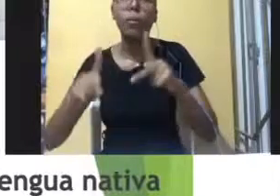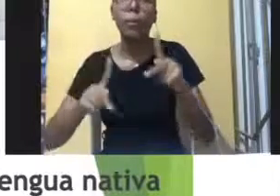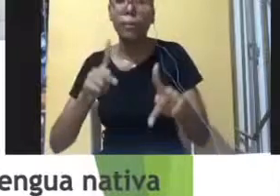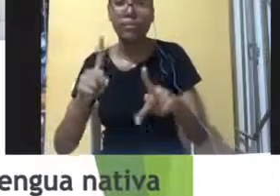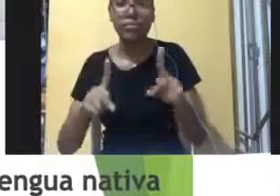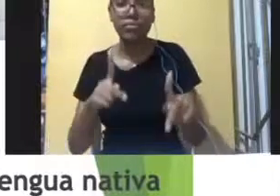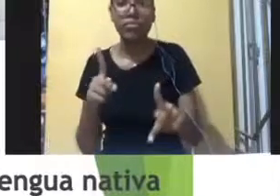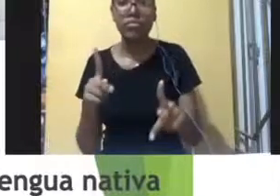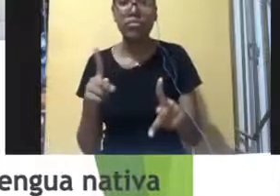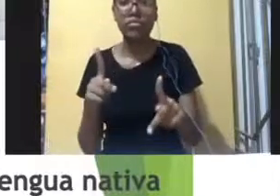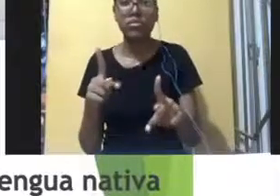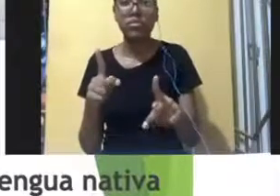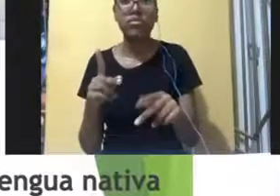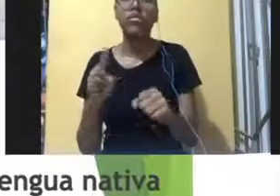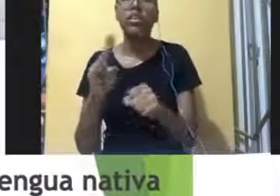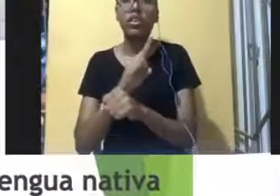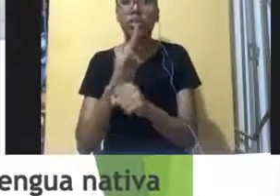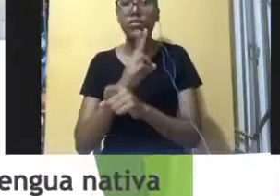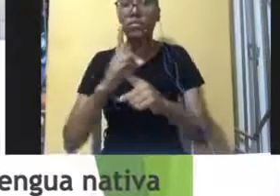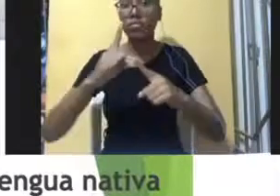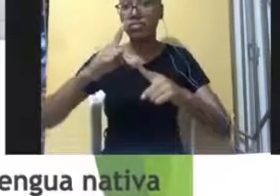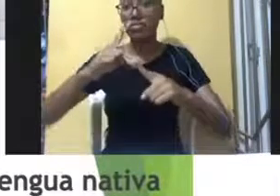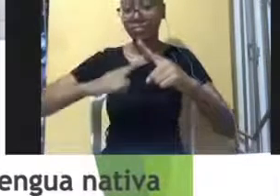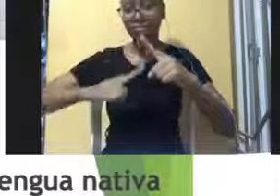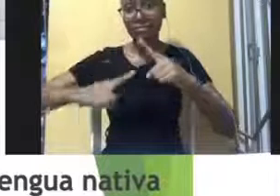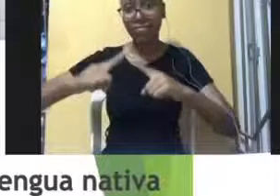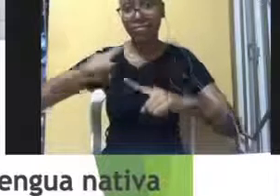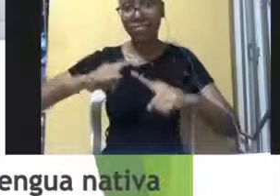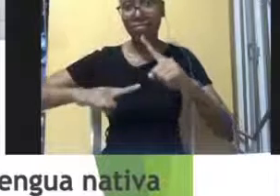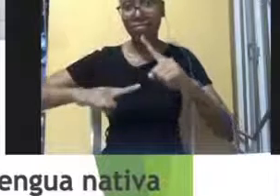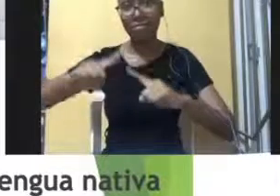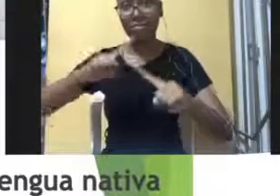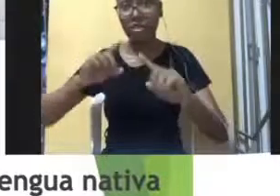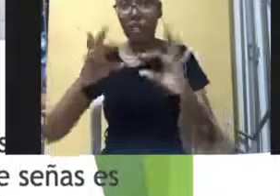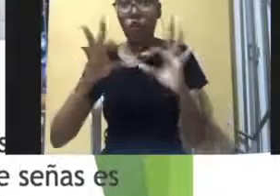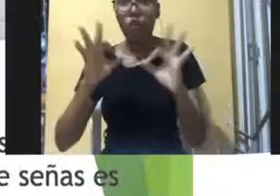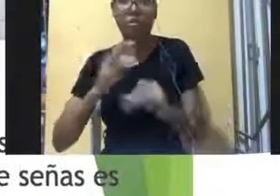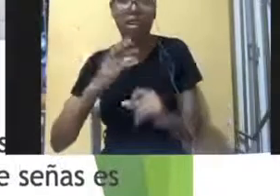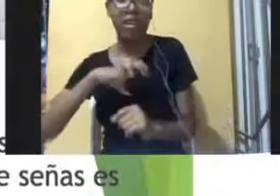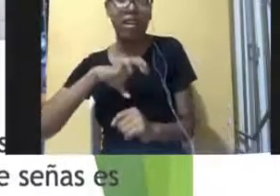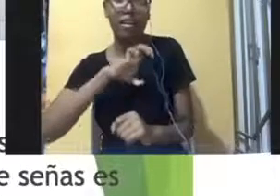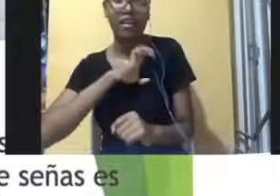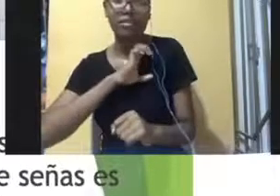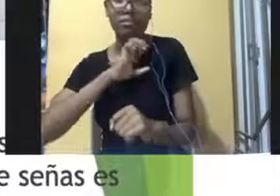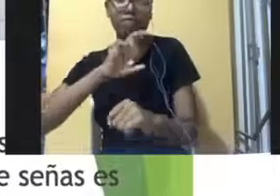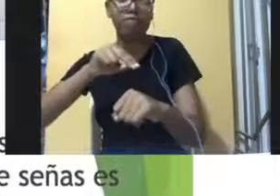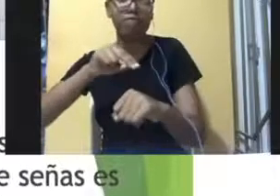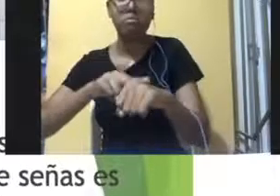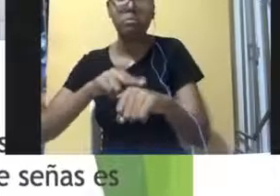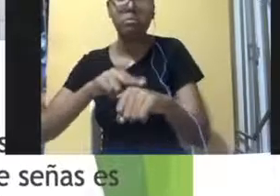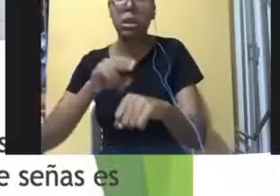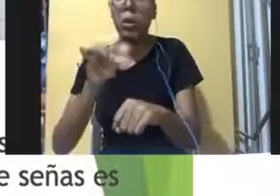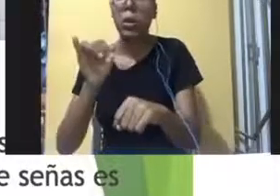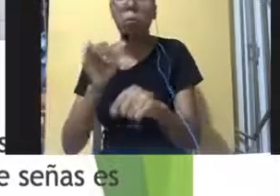el cual la lengua de señas es parte de su característica, como lo son los valores, como son la identidad